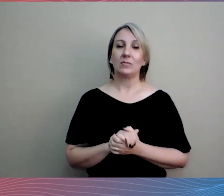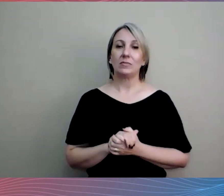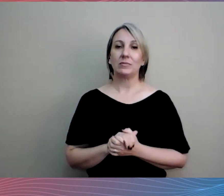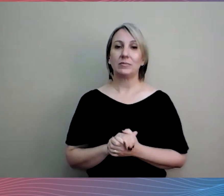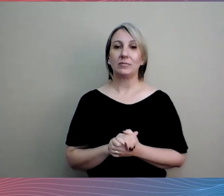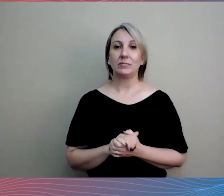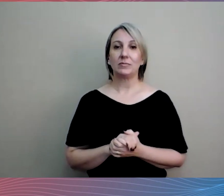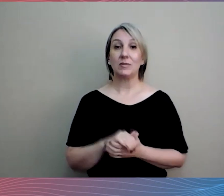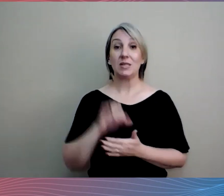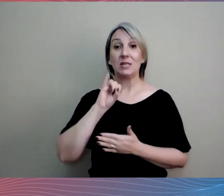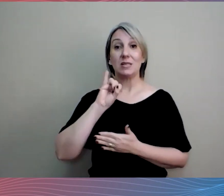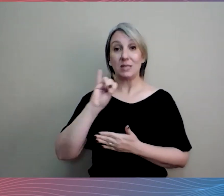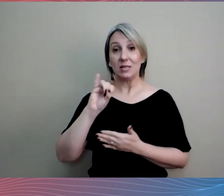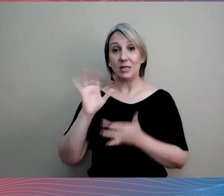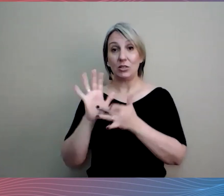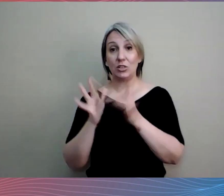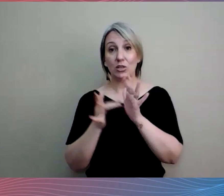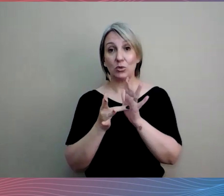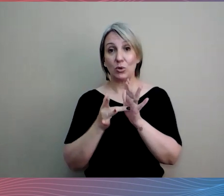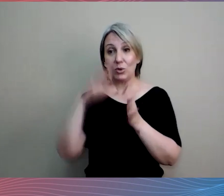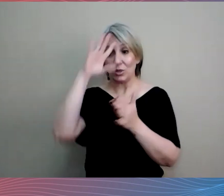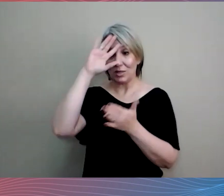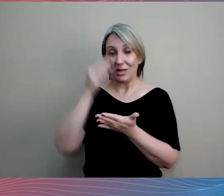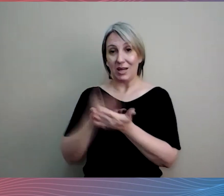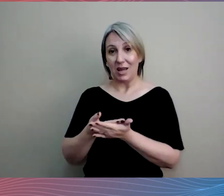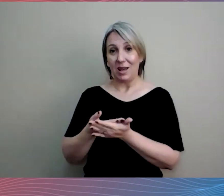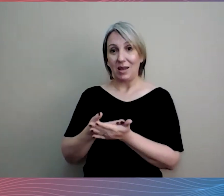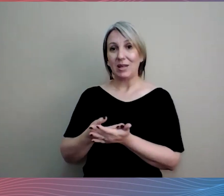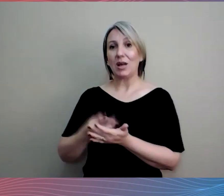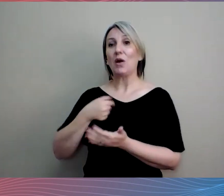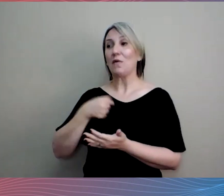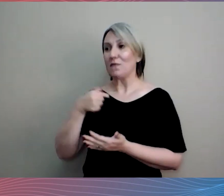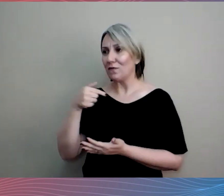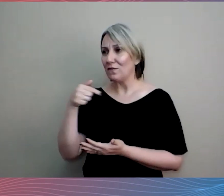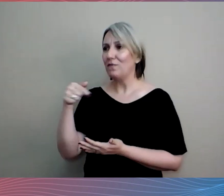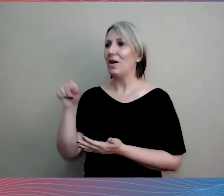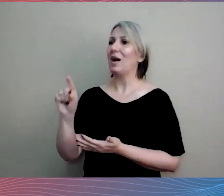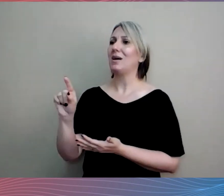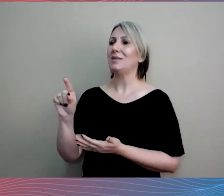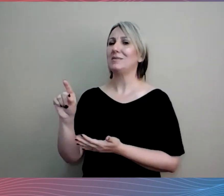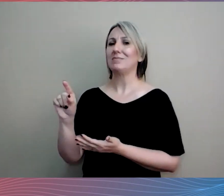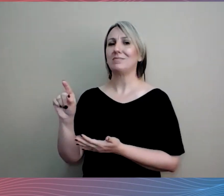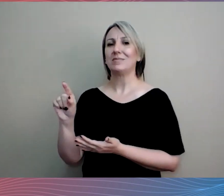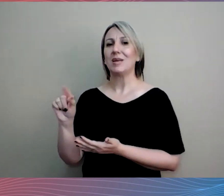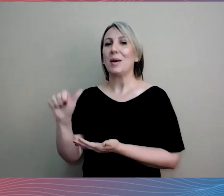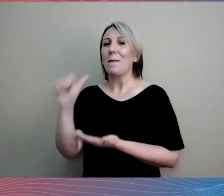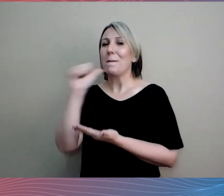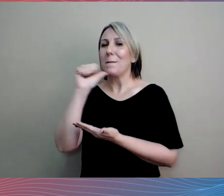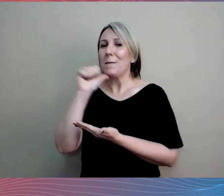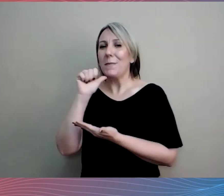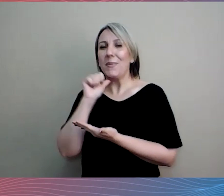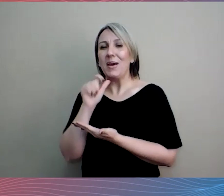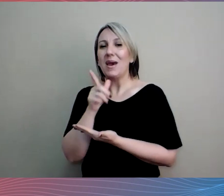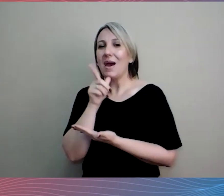venha a mim e beba, né? Quem crer em mim, como diz a Escritura,